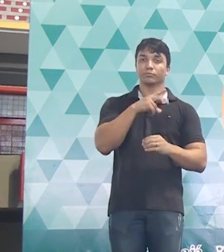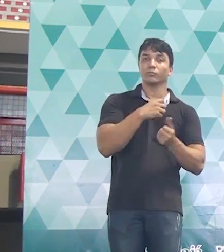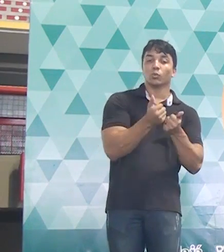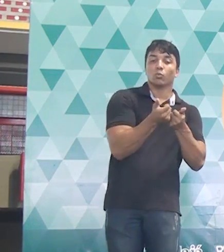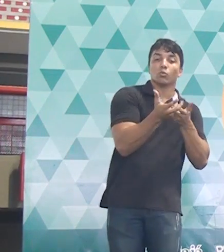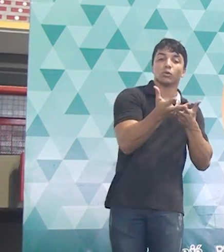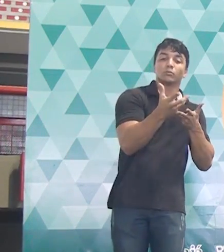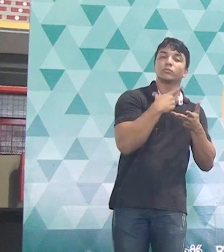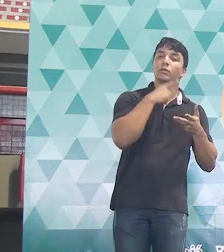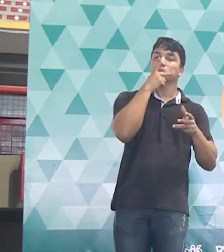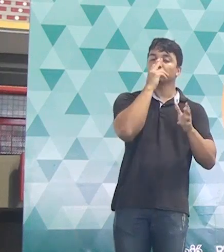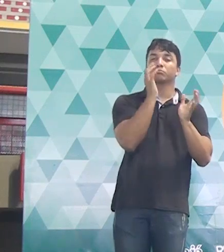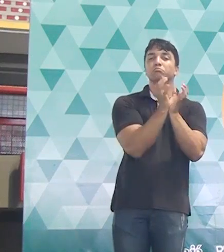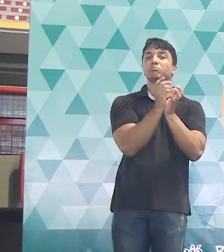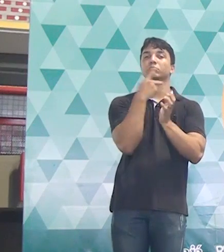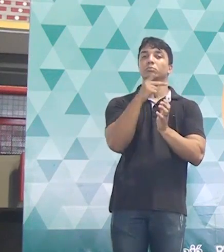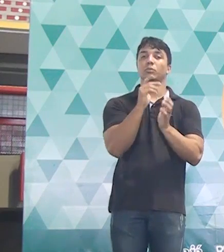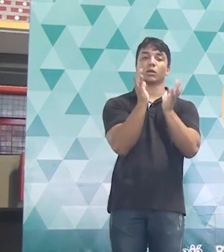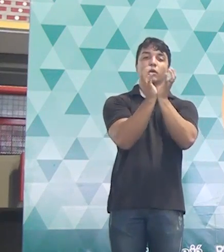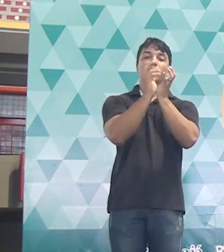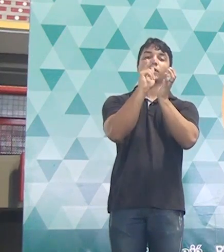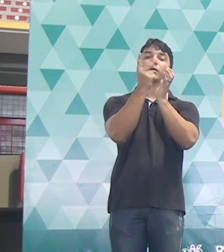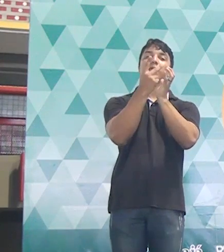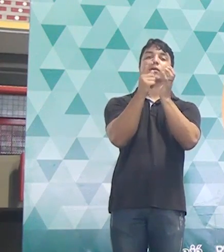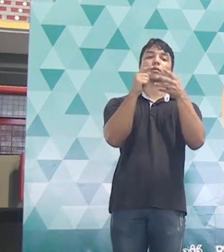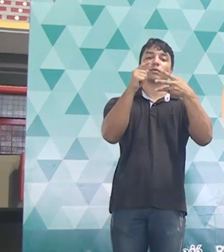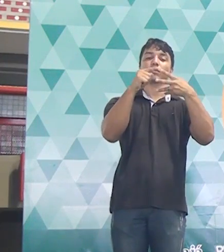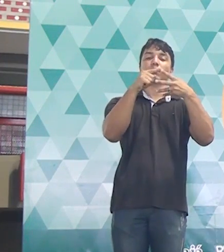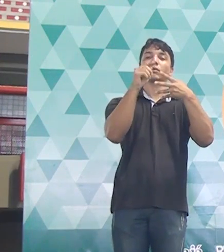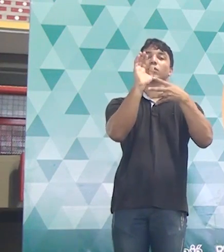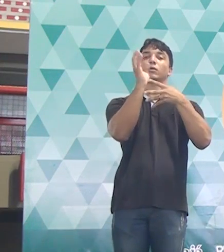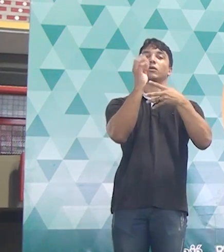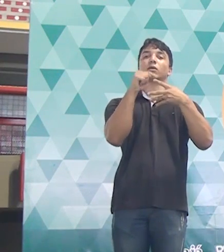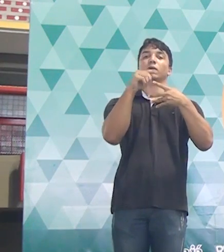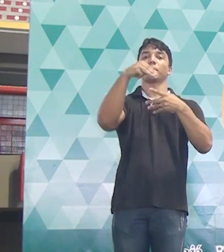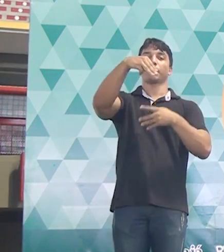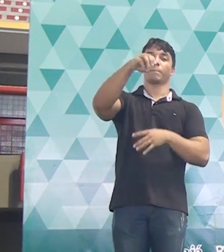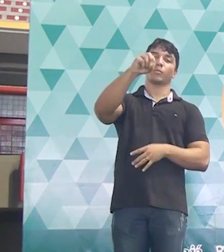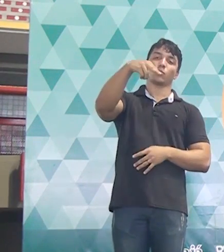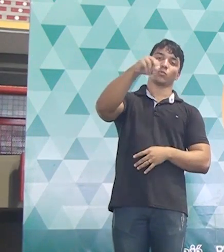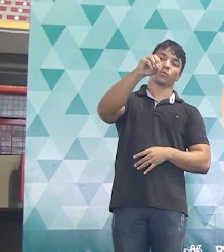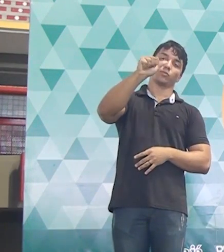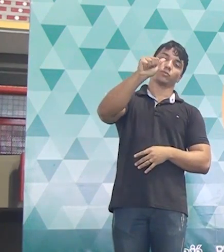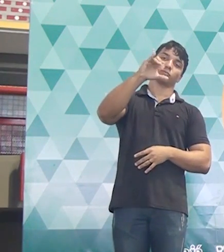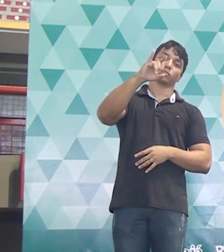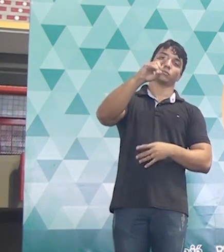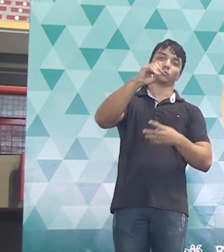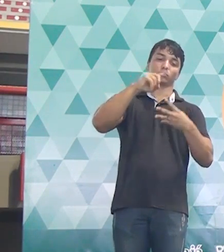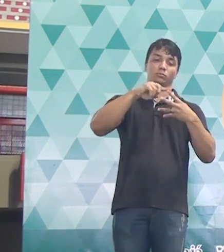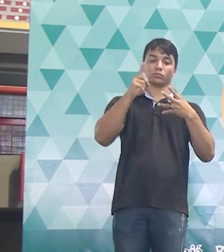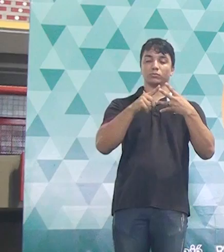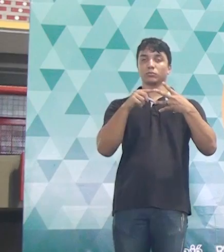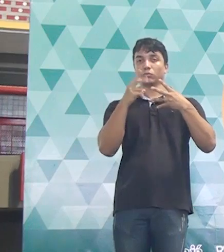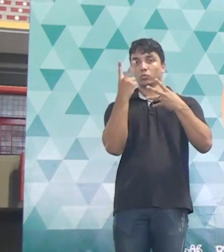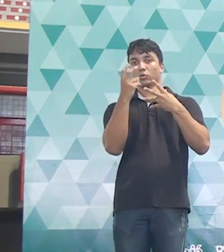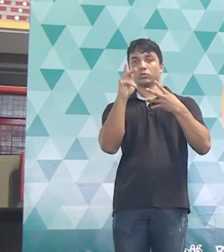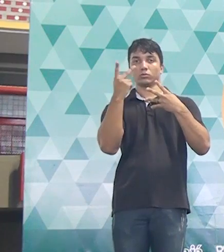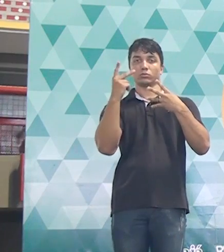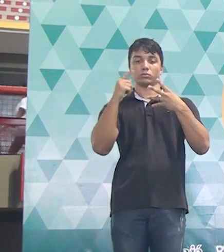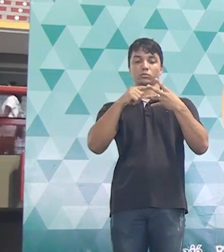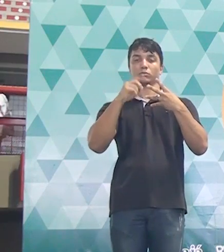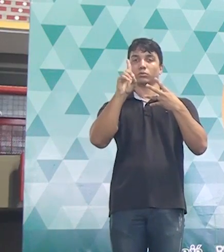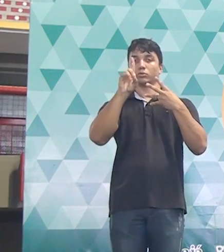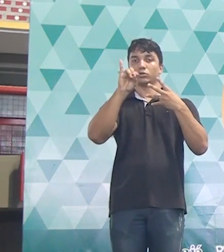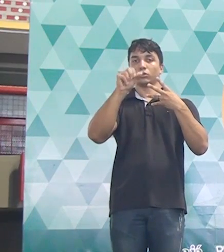e classificar. Ácido com 1 hidrogênio é chamado monoácido. Ácido com 2 hidrogênios é